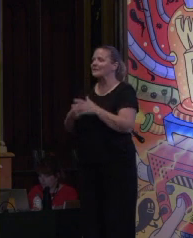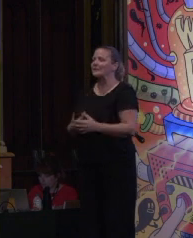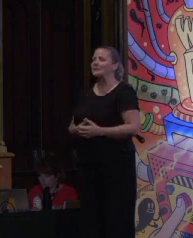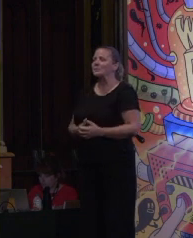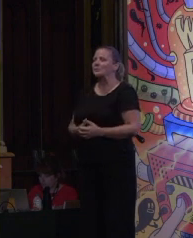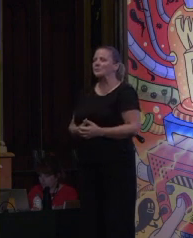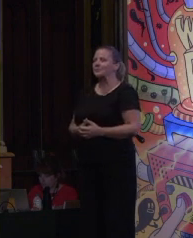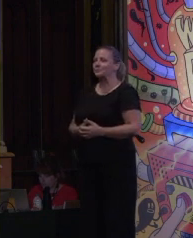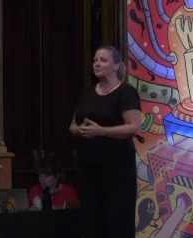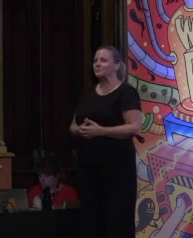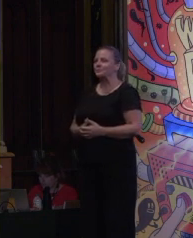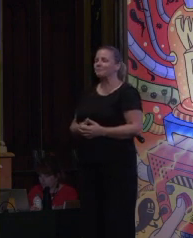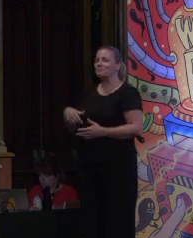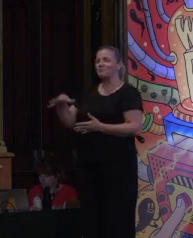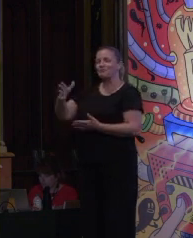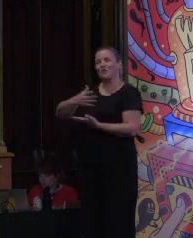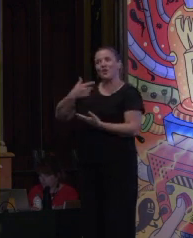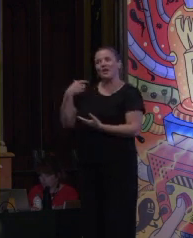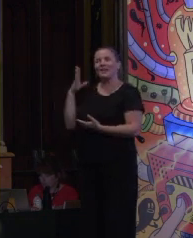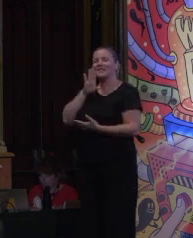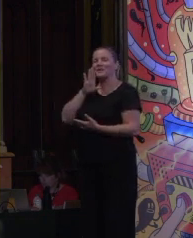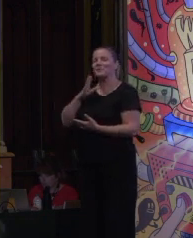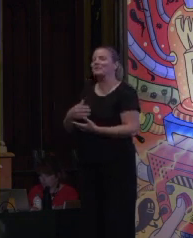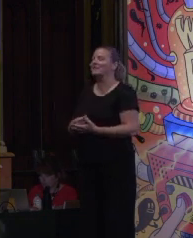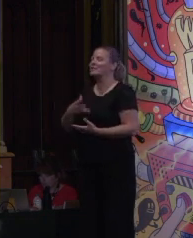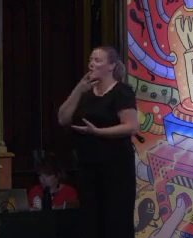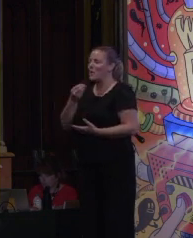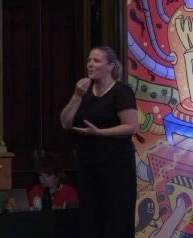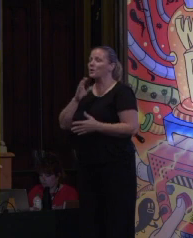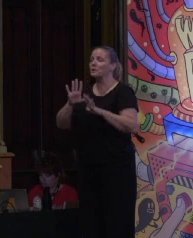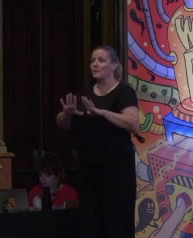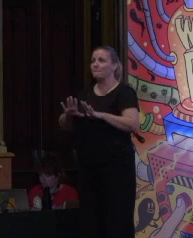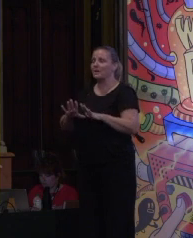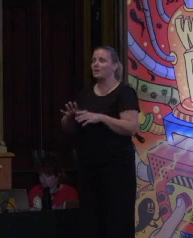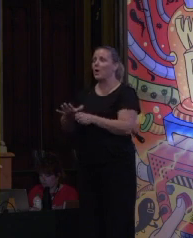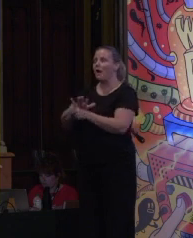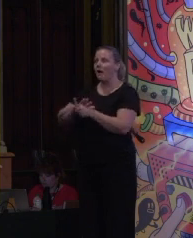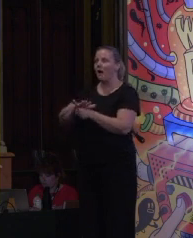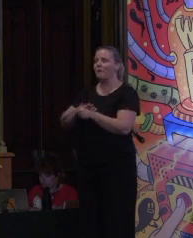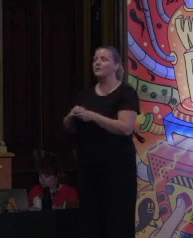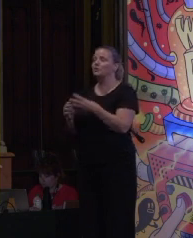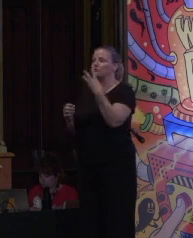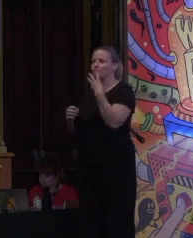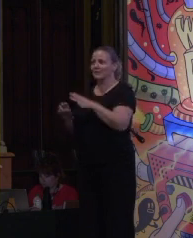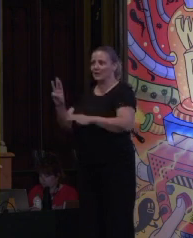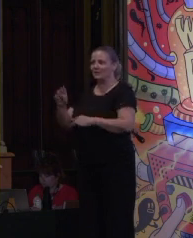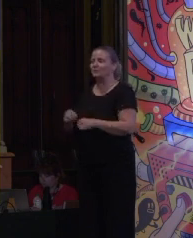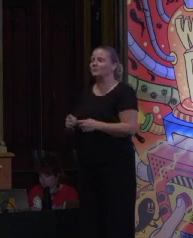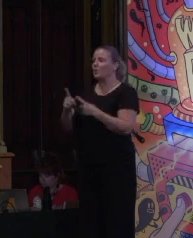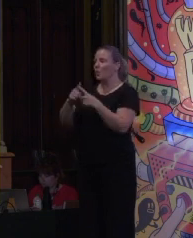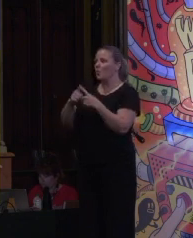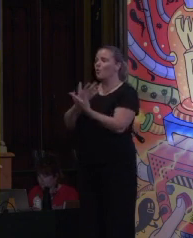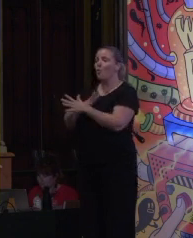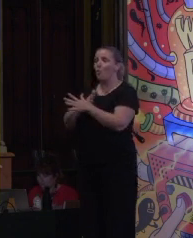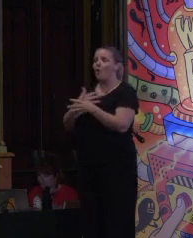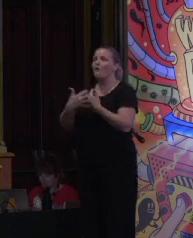Pero para esto está muy bonito, ¿no? Pero para que funcione tiene que funcionar en tres aspectos. Tiene que funcionar como juego, tiene que funcionar